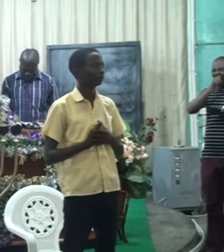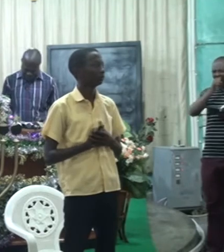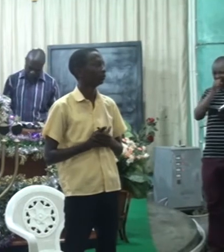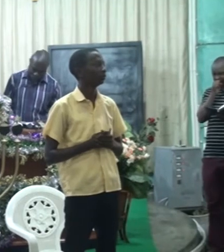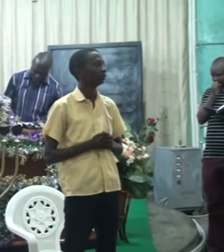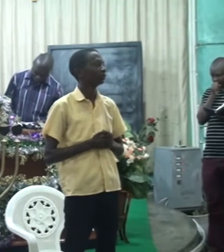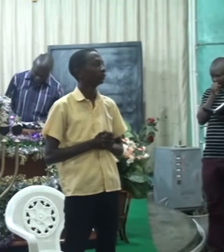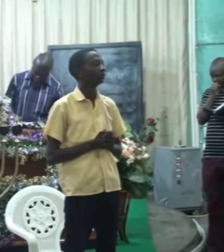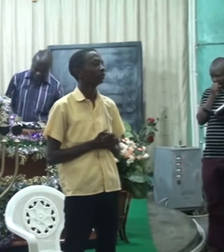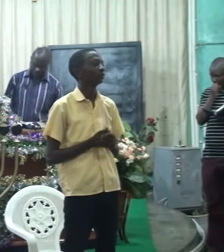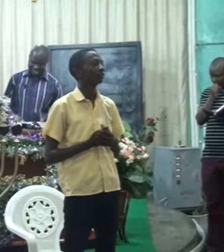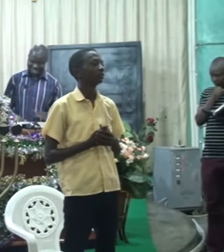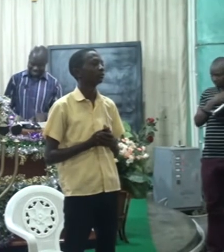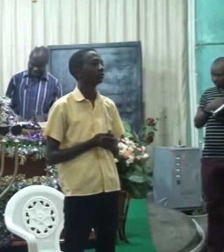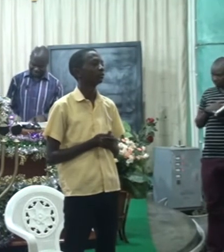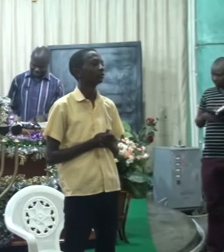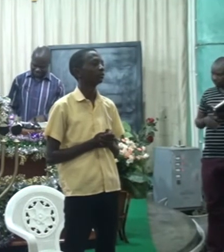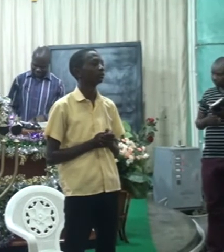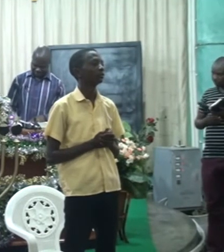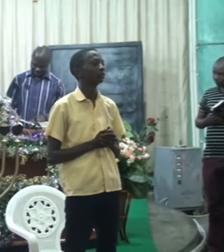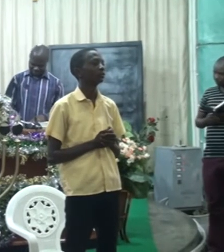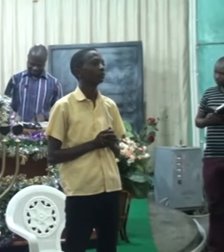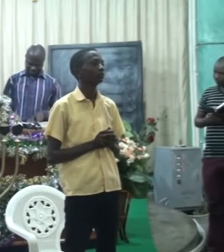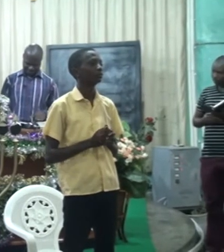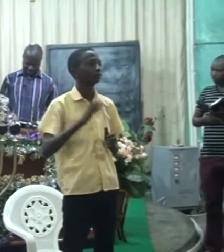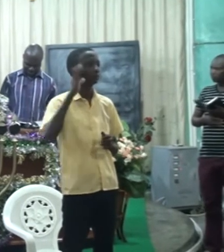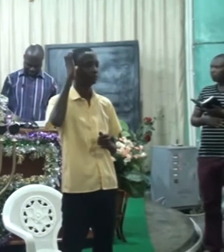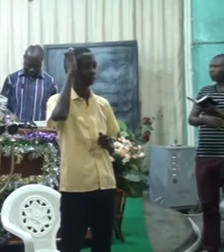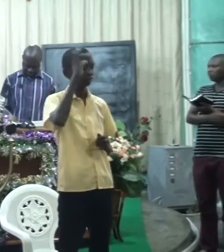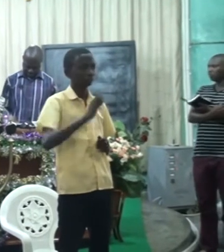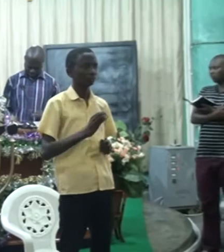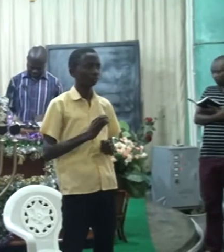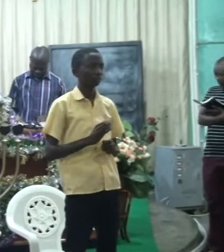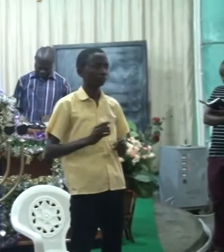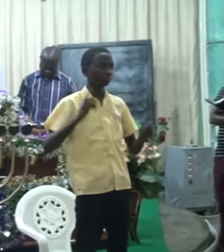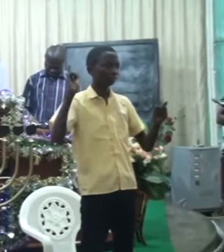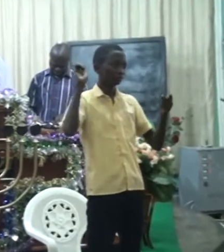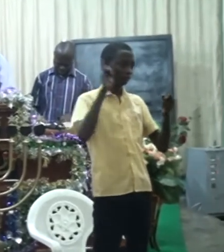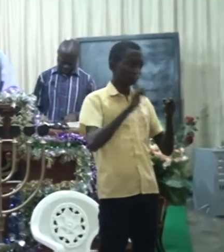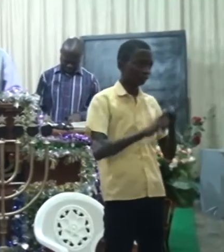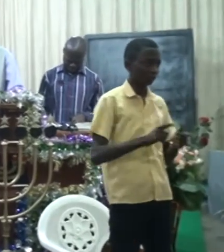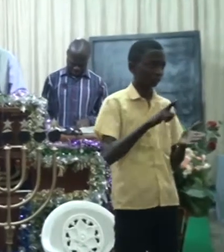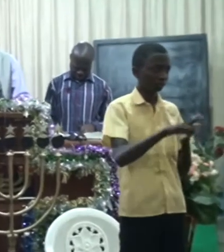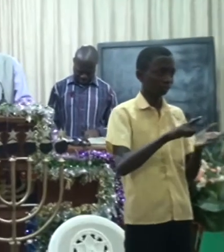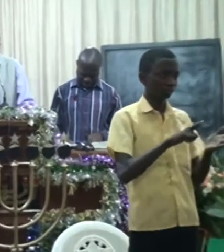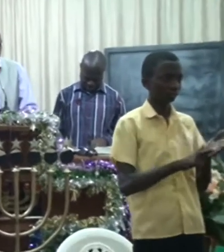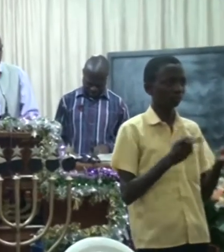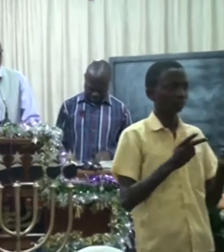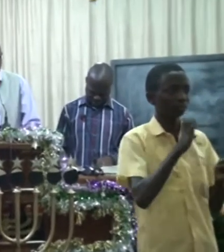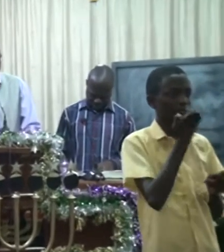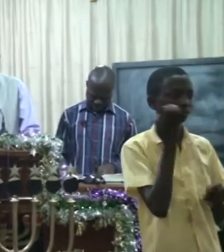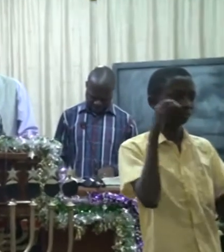kwa sababu wote wamefanya zambi. Car jusqu'à la loi, le péché était dans le